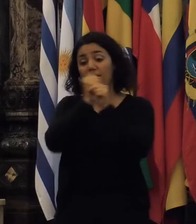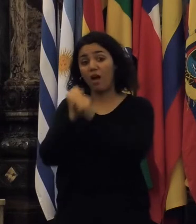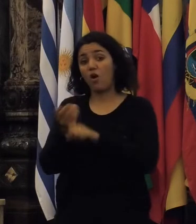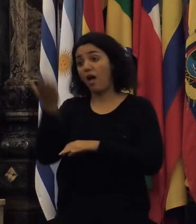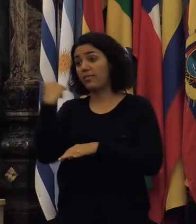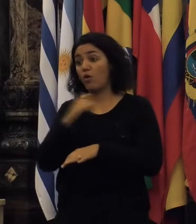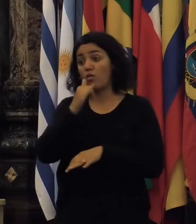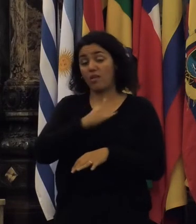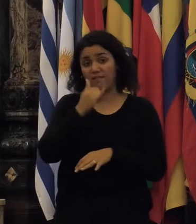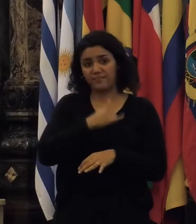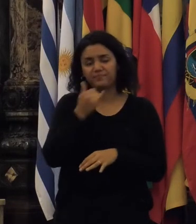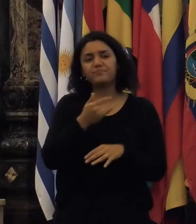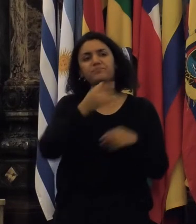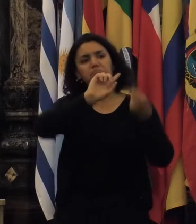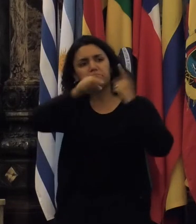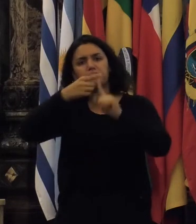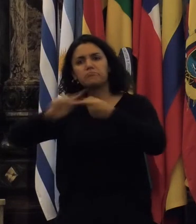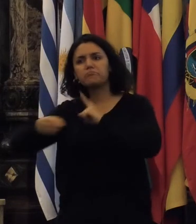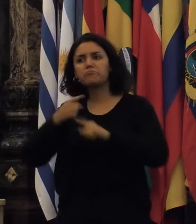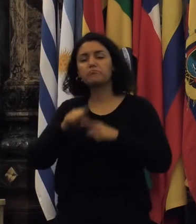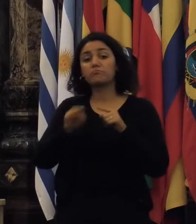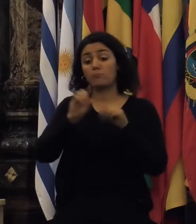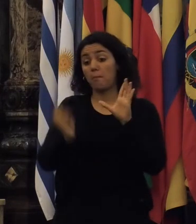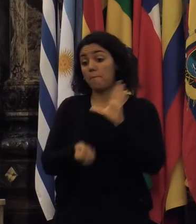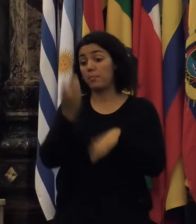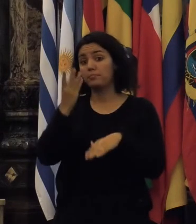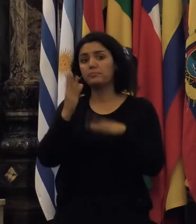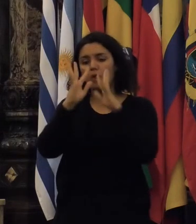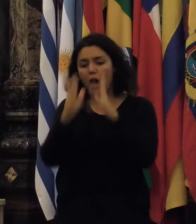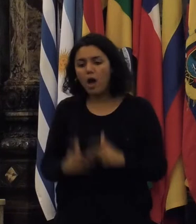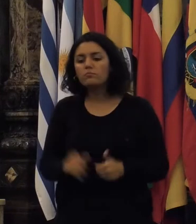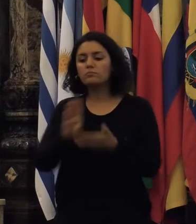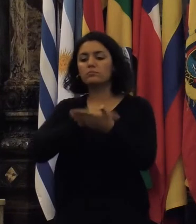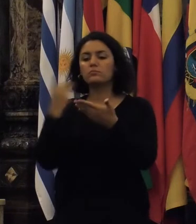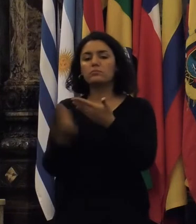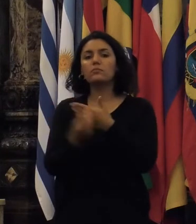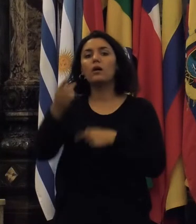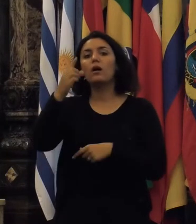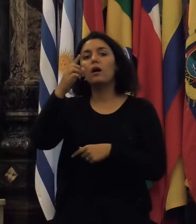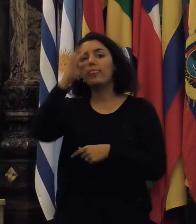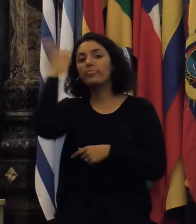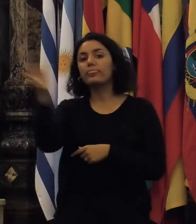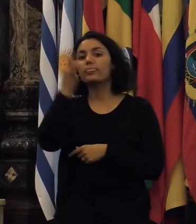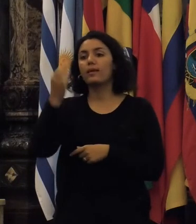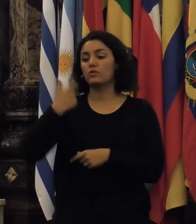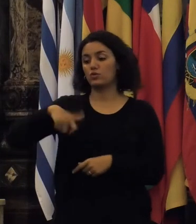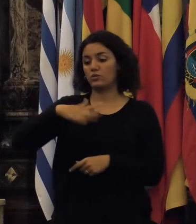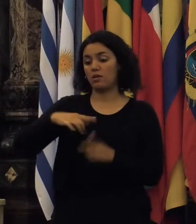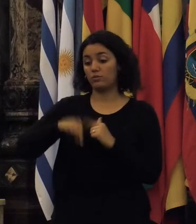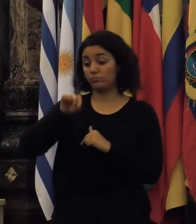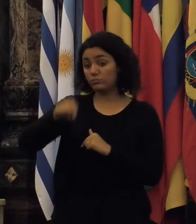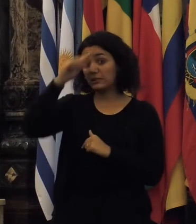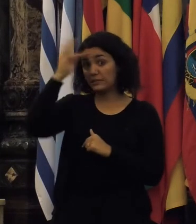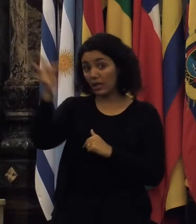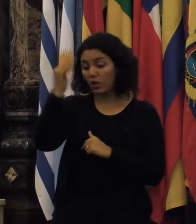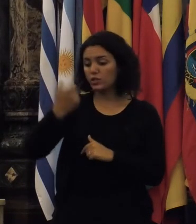antes Magdalena. Entonces, armamos este proyecto de tecnología social. ¿Y tecnología social para